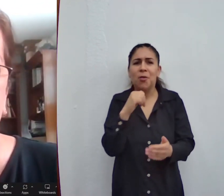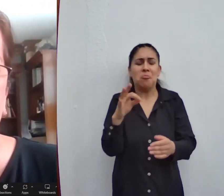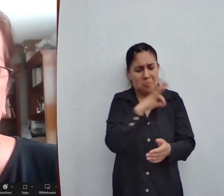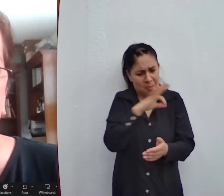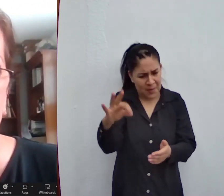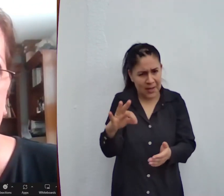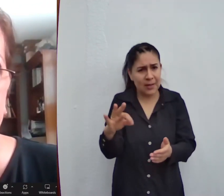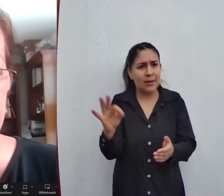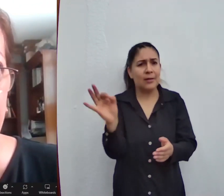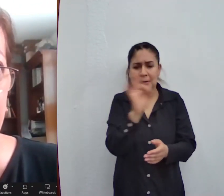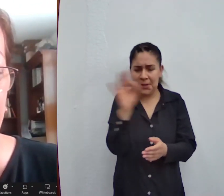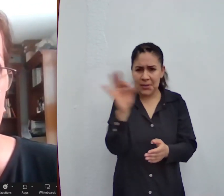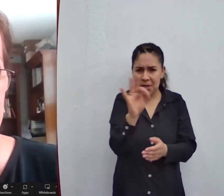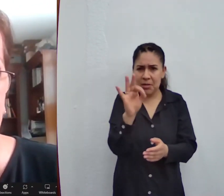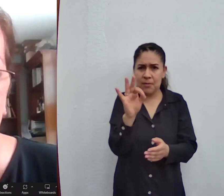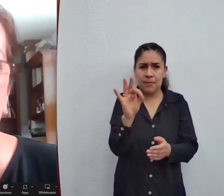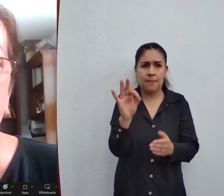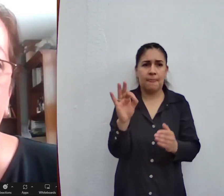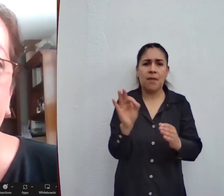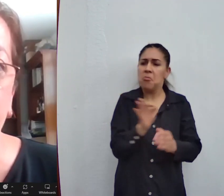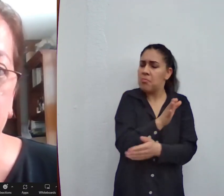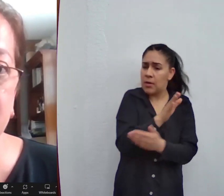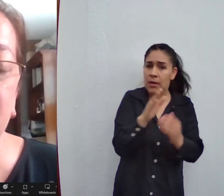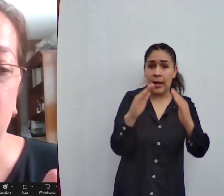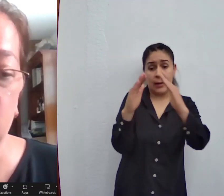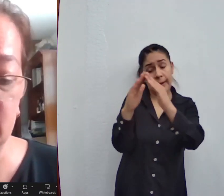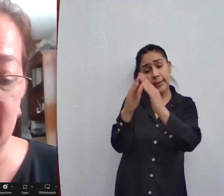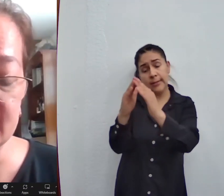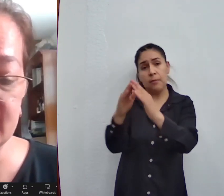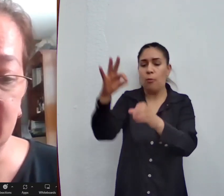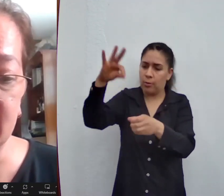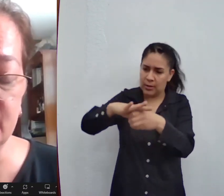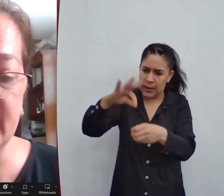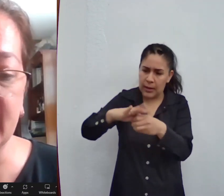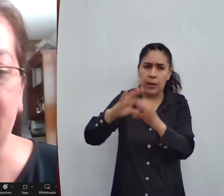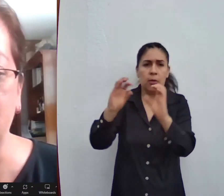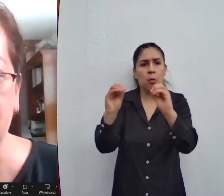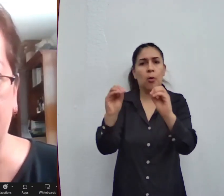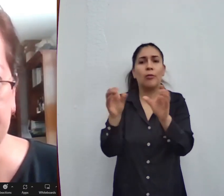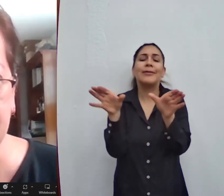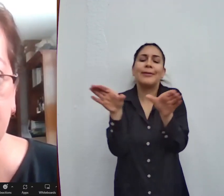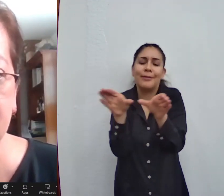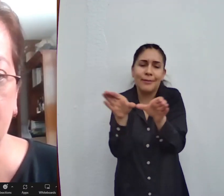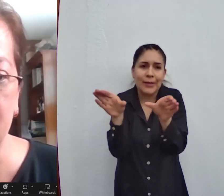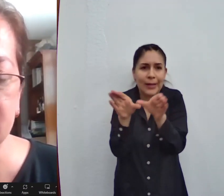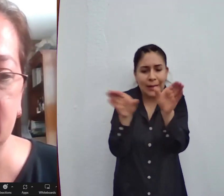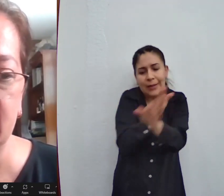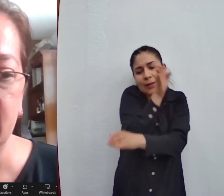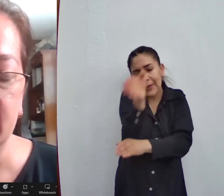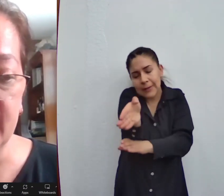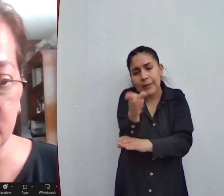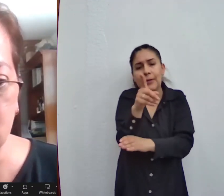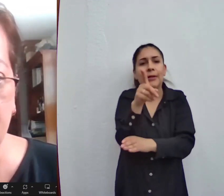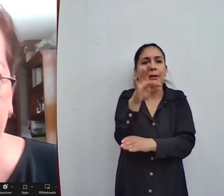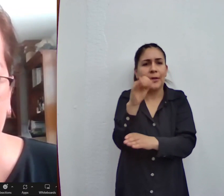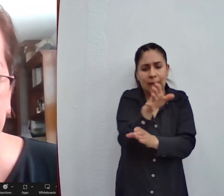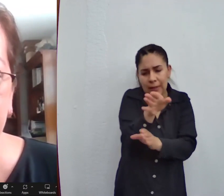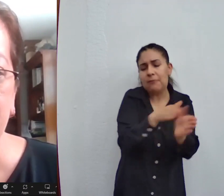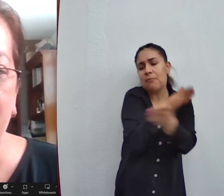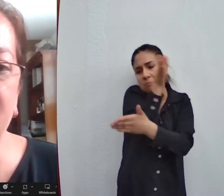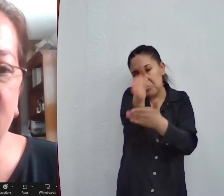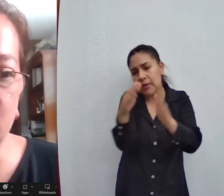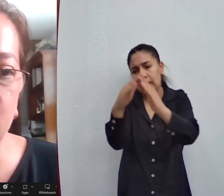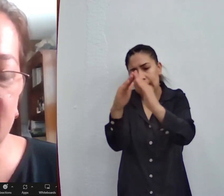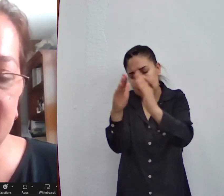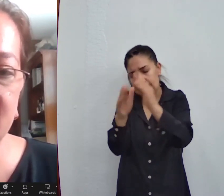certificación de su discapacidad a domicilio, y entonces les brincamos a estas personas y a sus